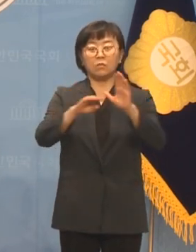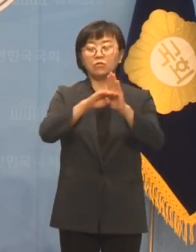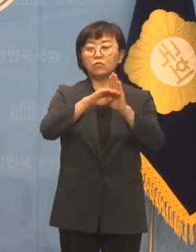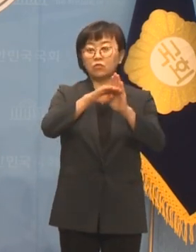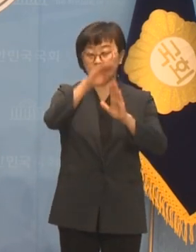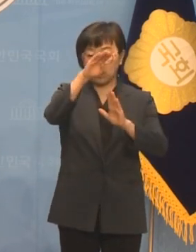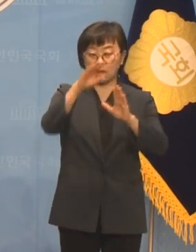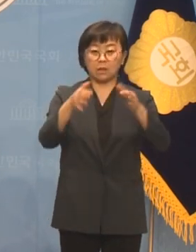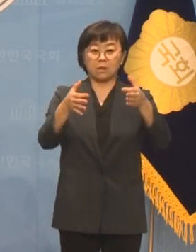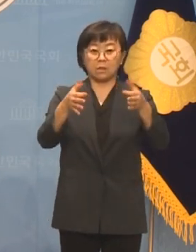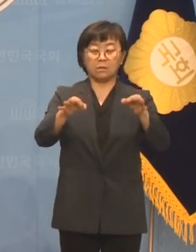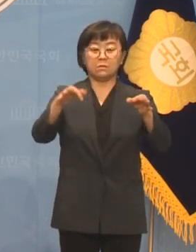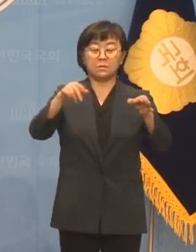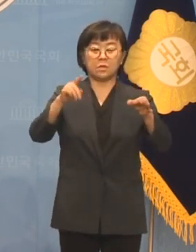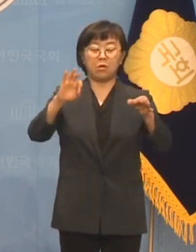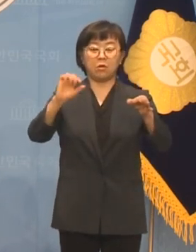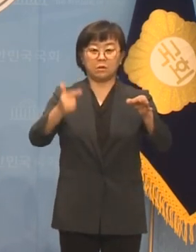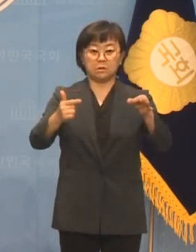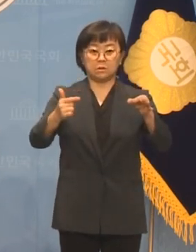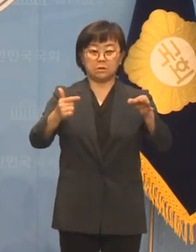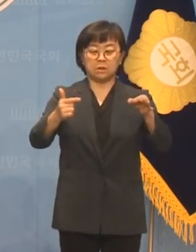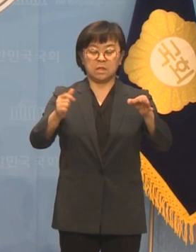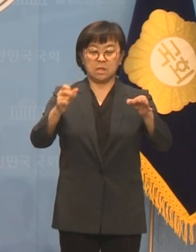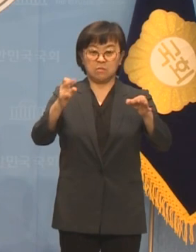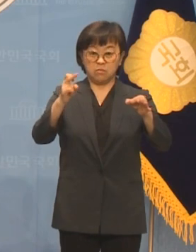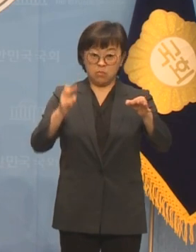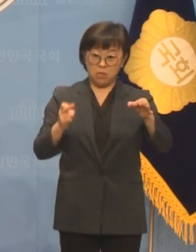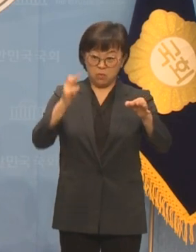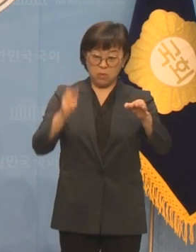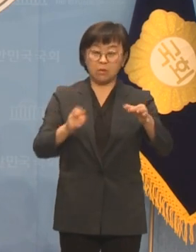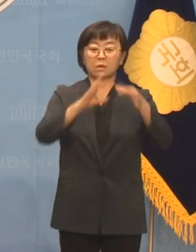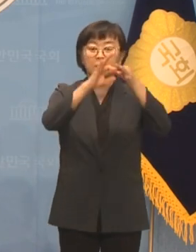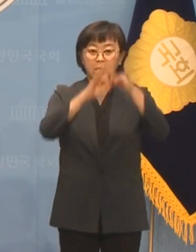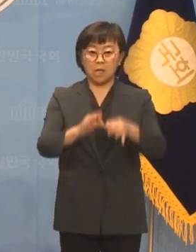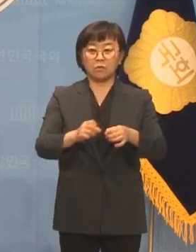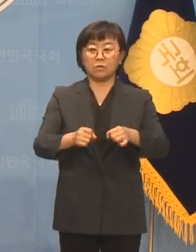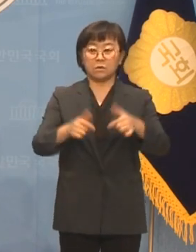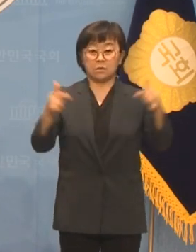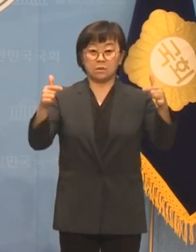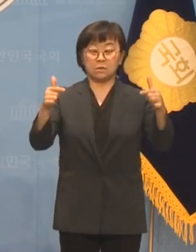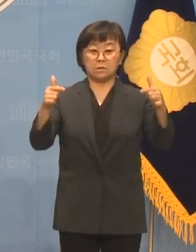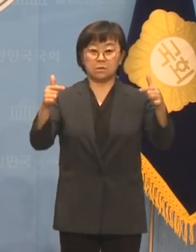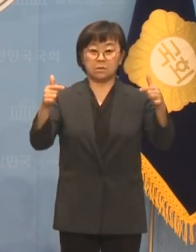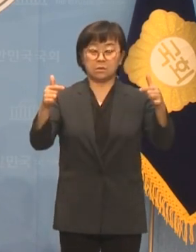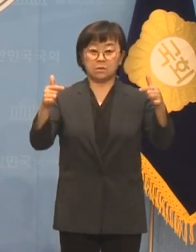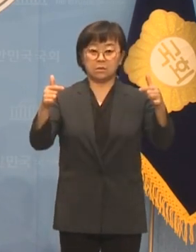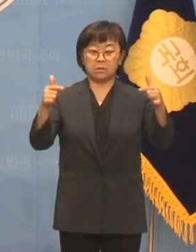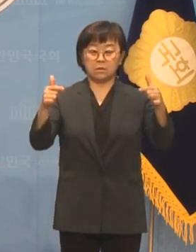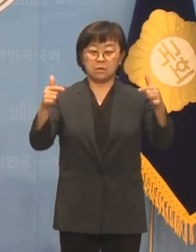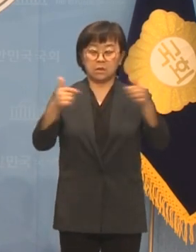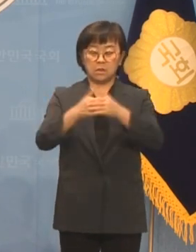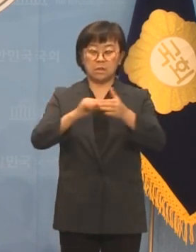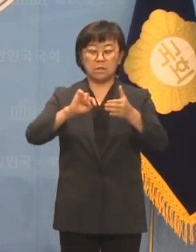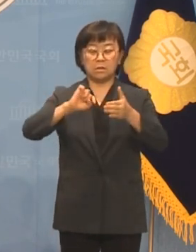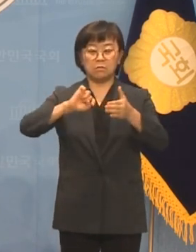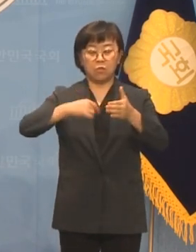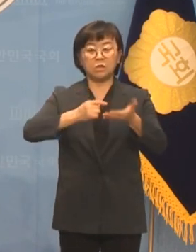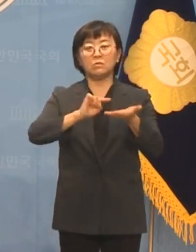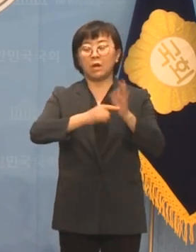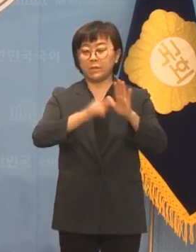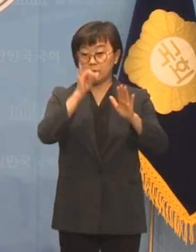김정은 정권은 무력 도발의 수위를 점차 높이면서 전성의 본 을